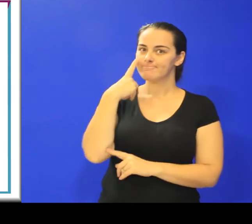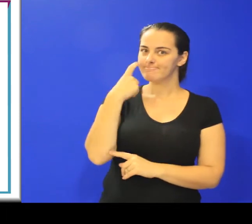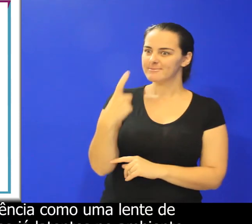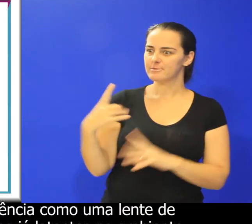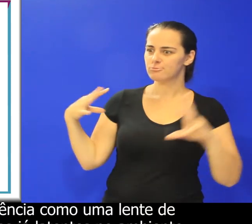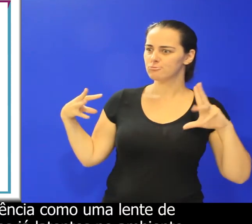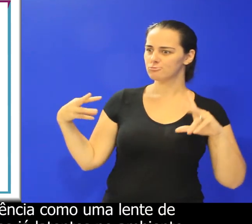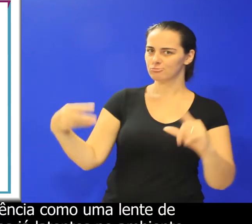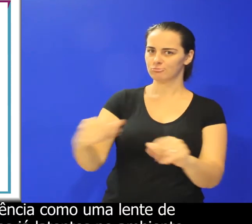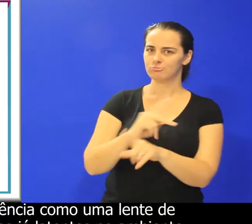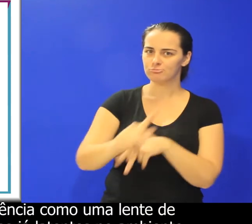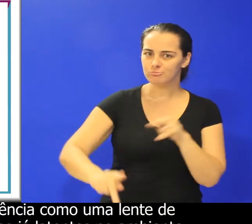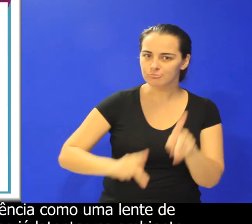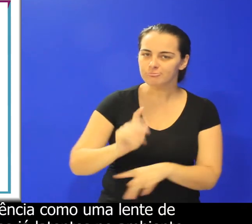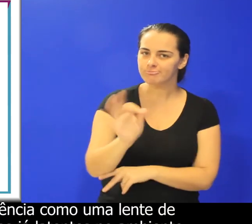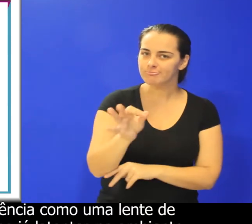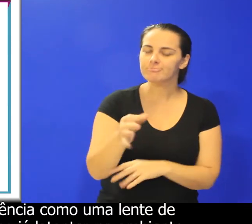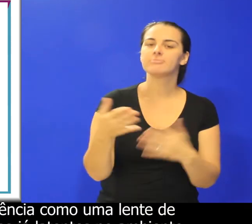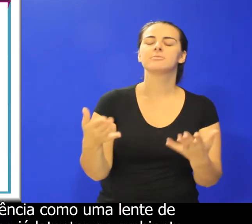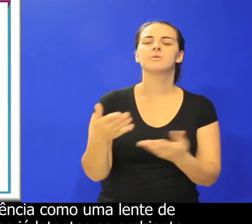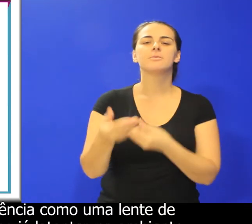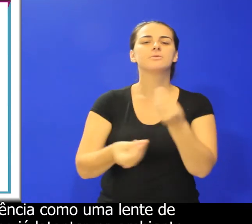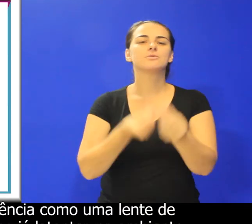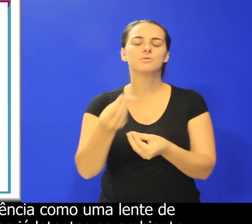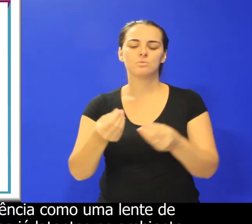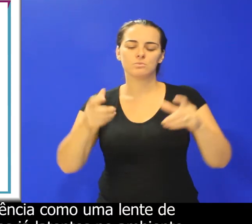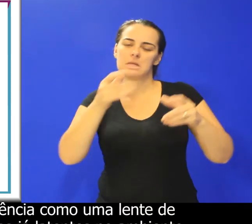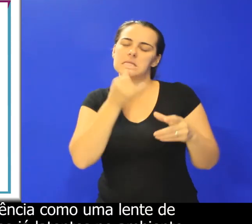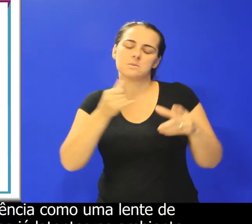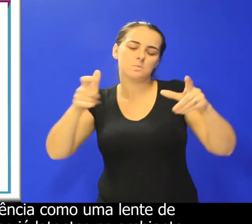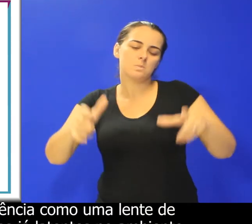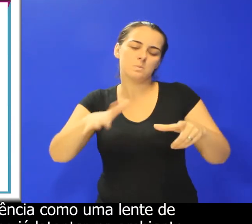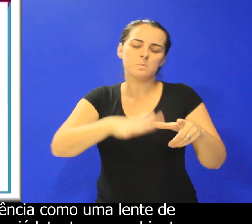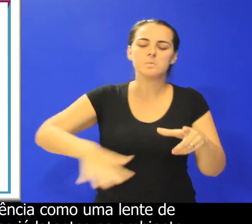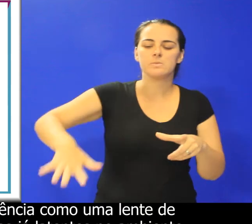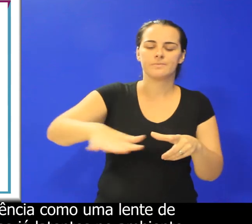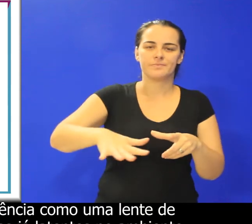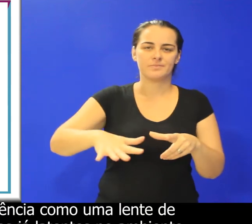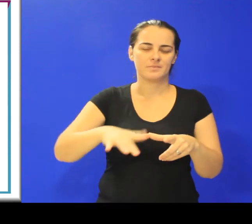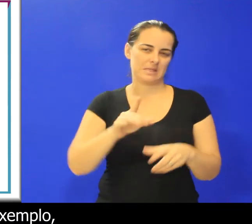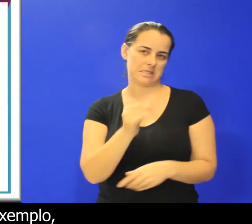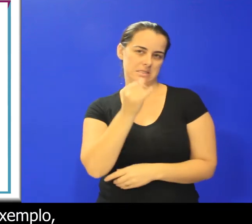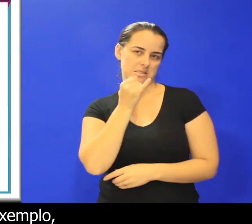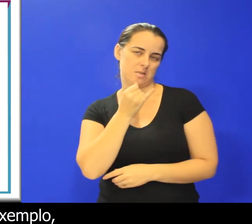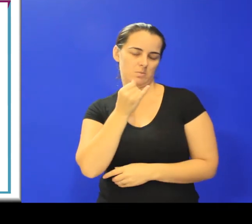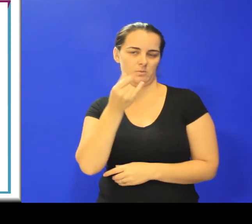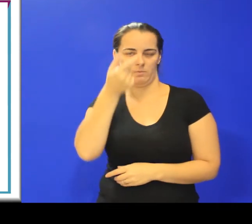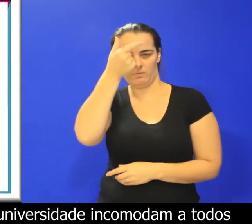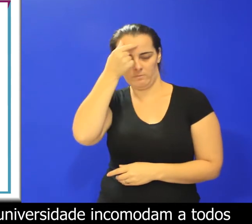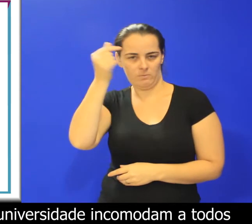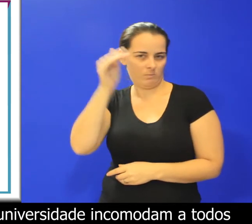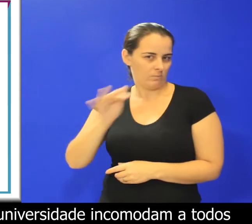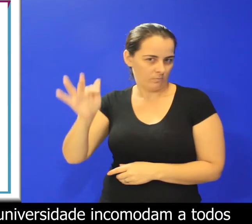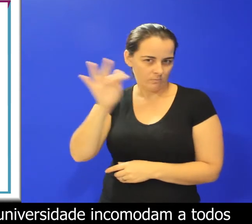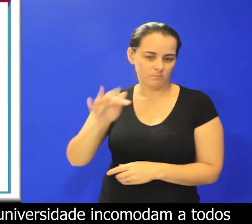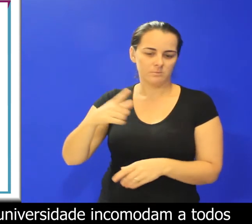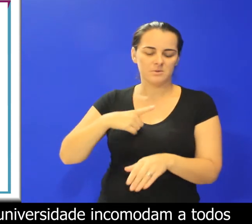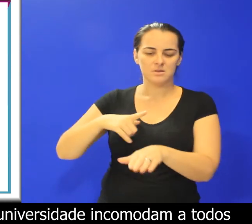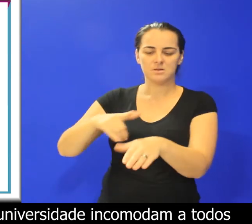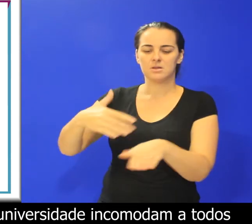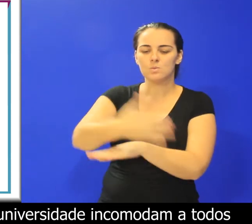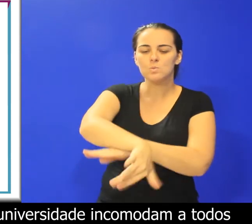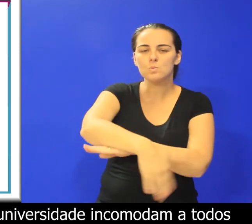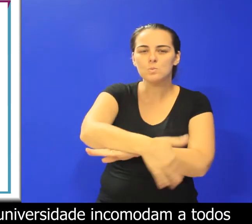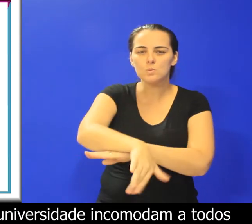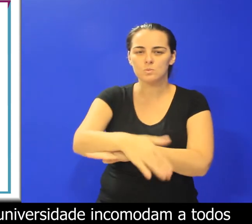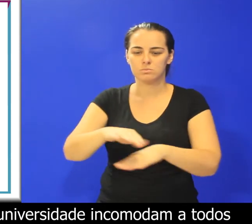todos, surge a ideia da deficiência como uma lente de aumento para problemas já latentes no ambiente. Por exemplo, as calçadas esburacadas